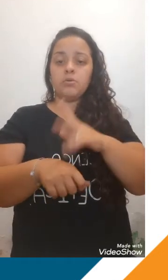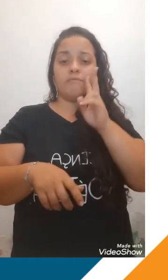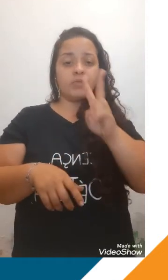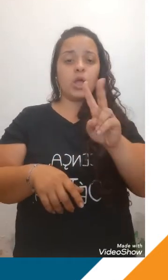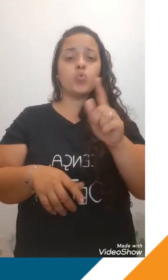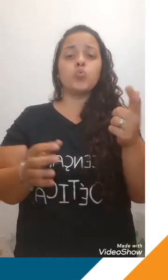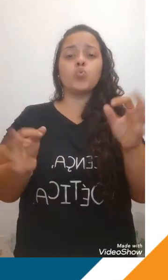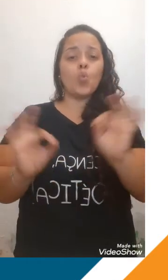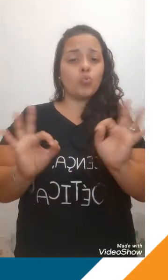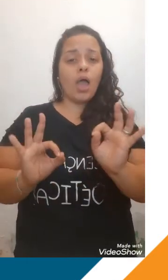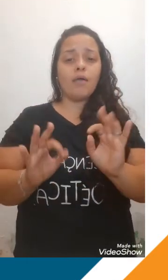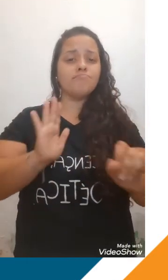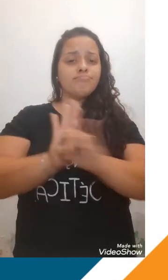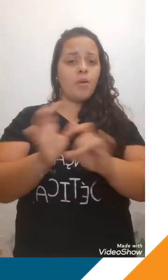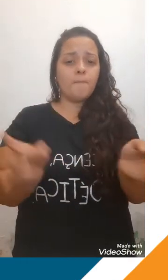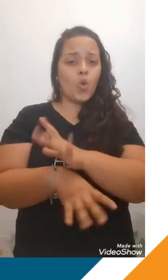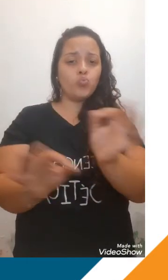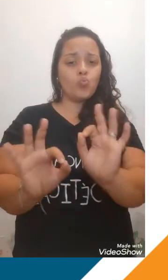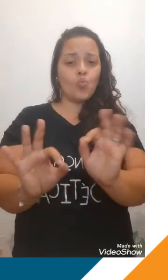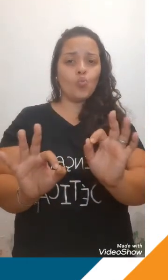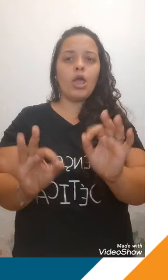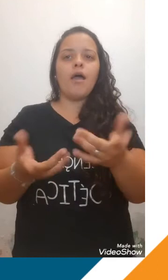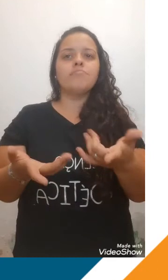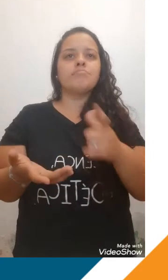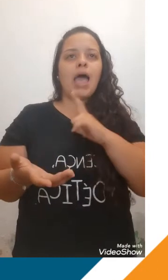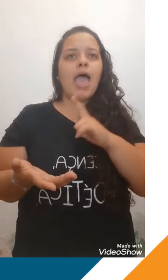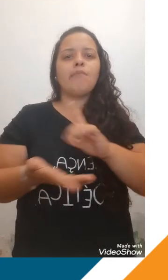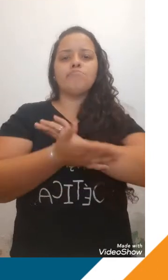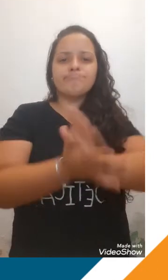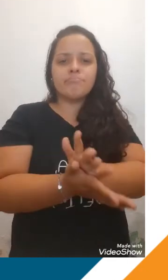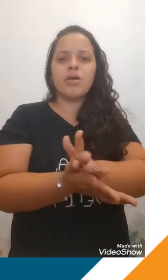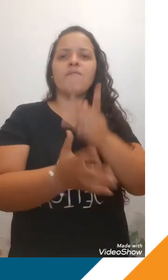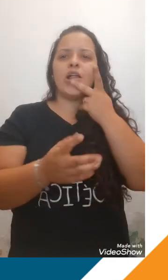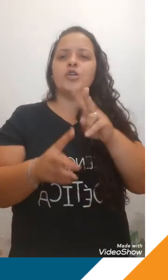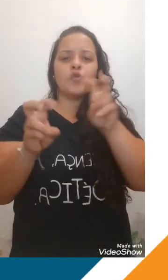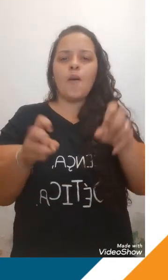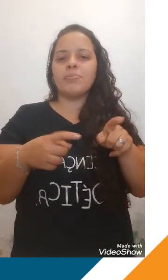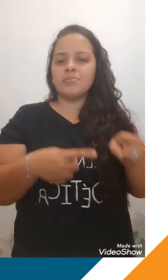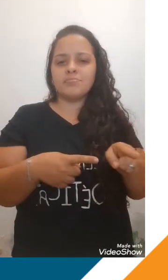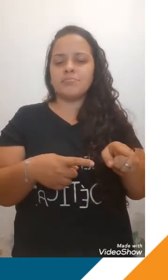uma identidade nacional formada para que a gente considerasse que essa letra B